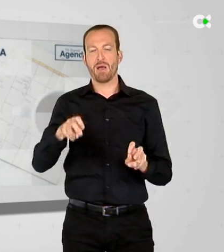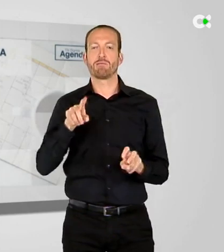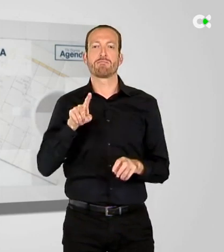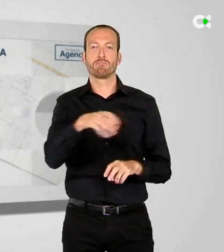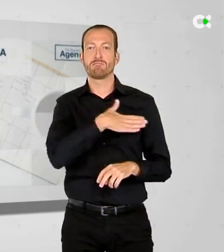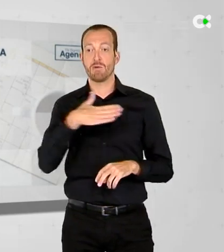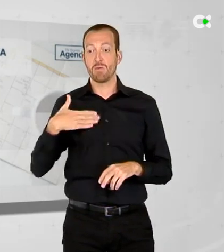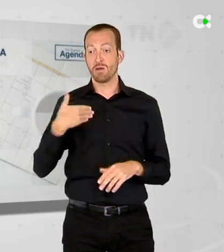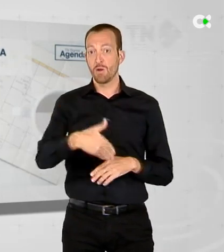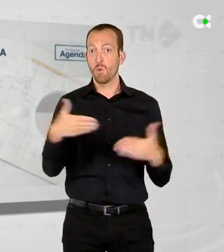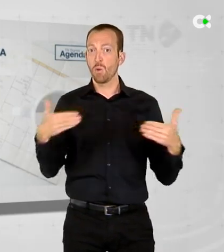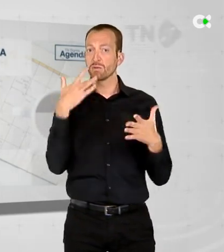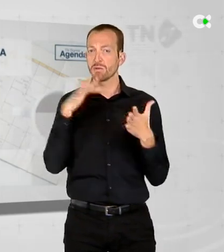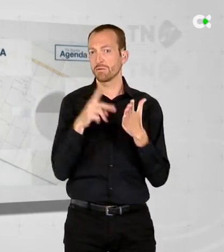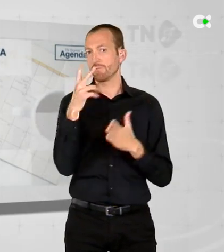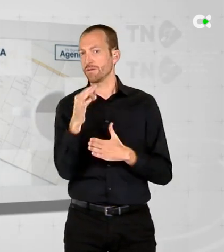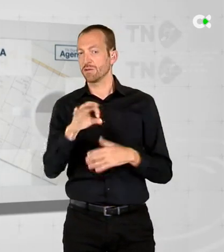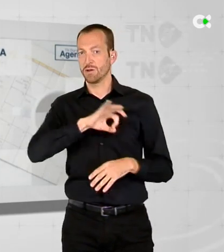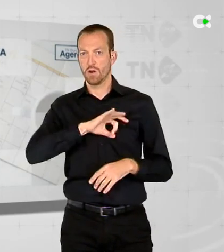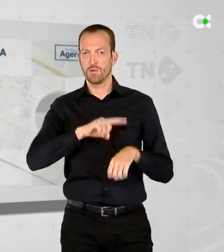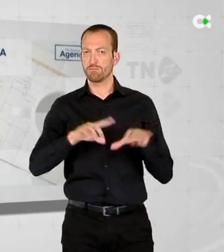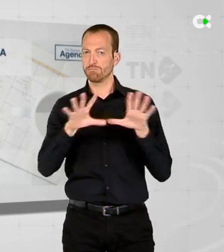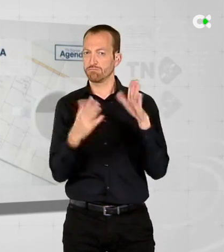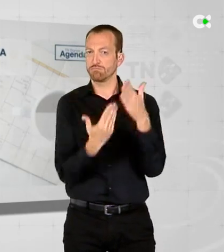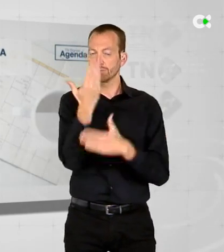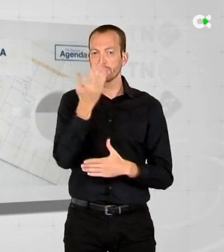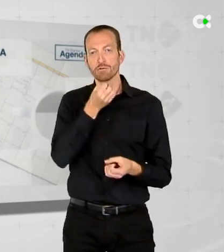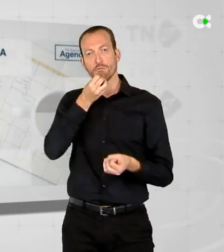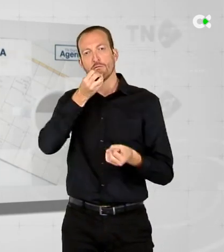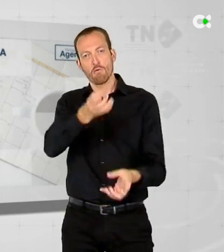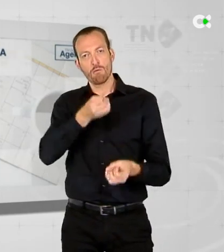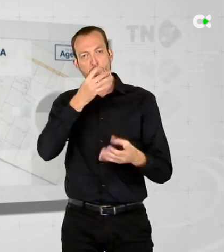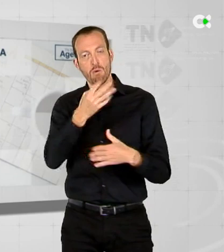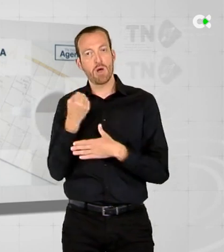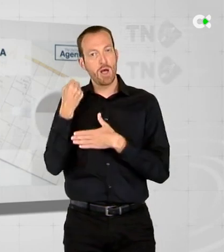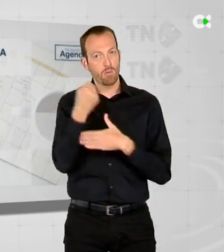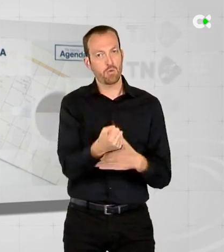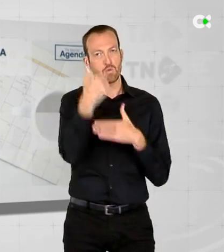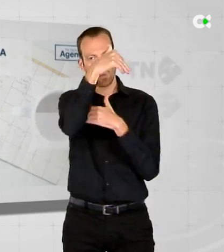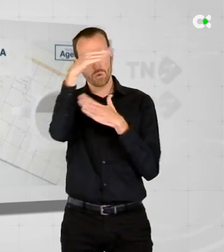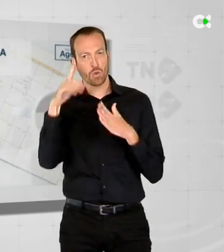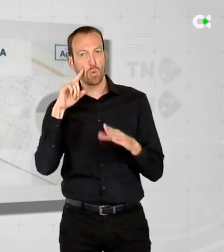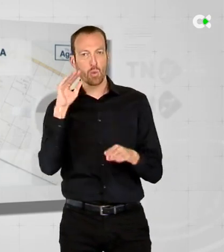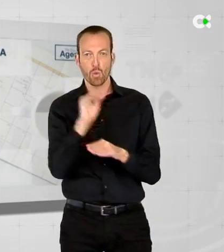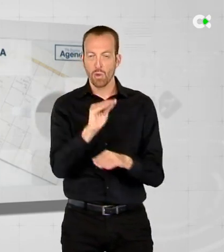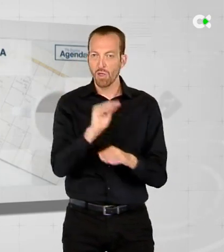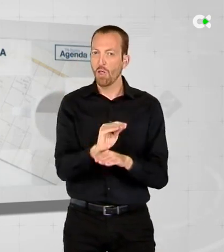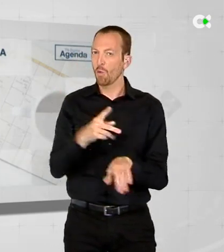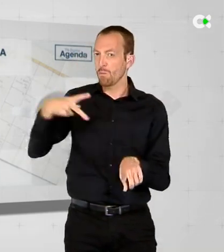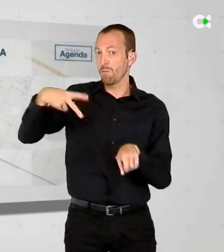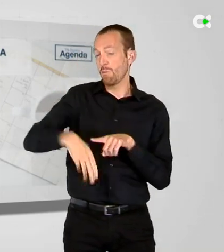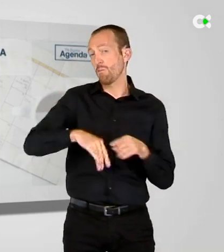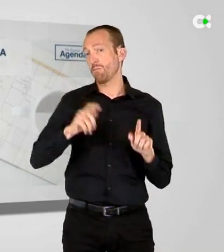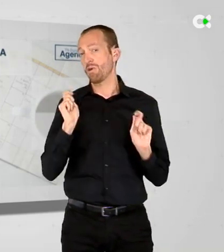próximo jueves 20 de enero a las 10 de la mañana y se informará sobre el apoyo atención cuidado y prevención de la